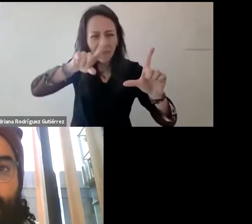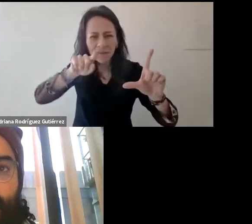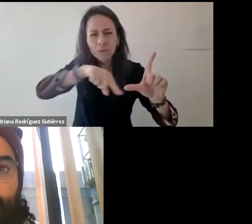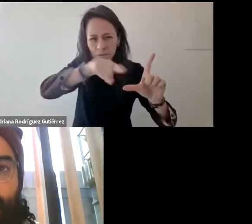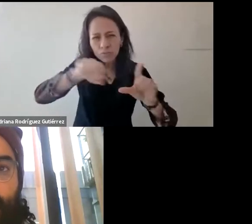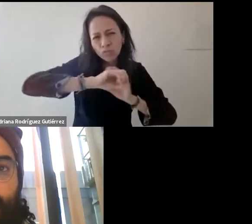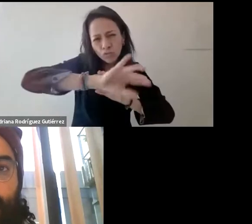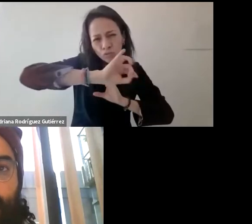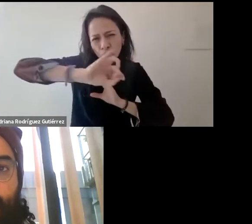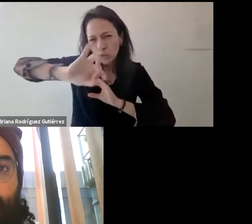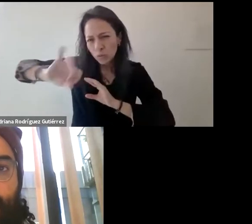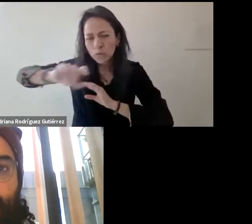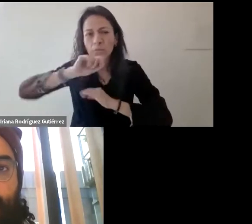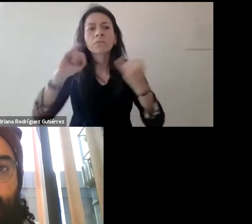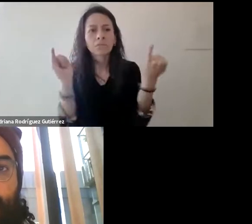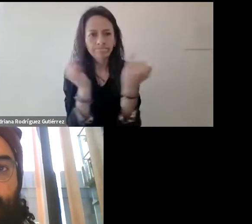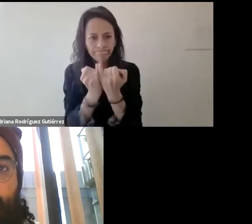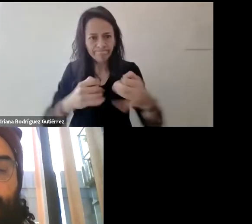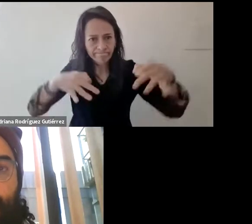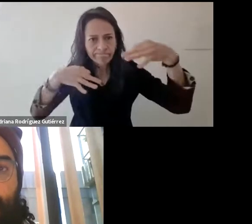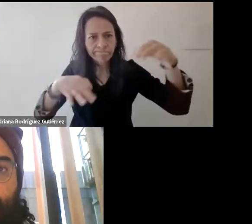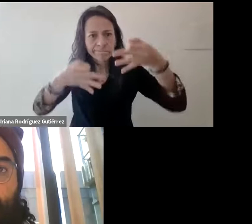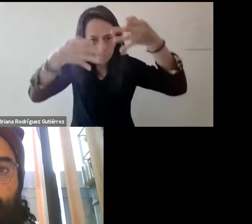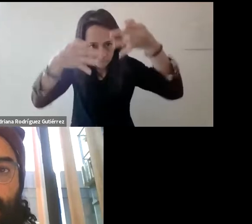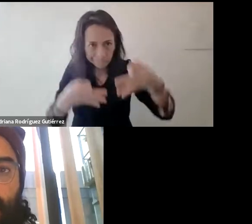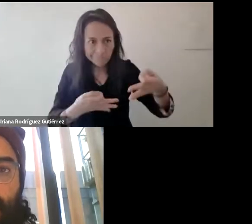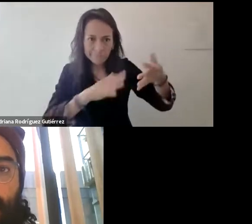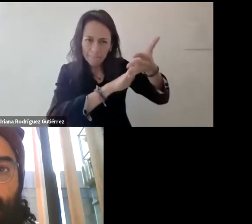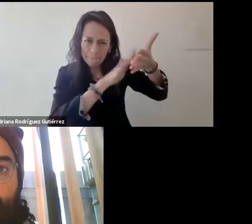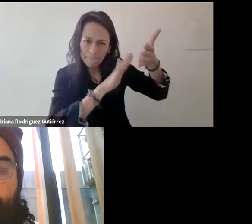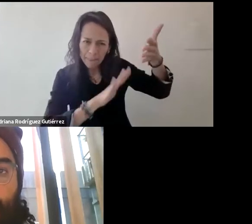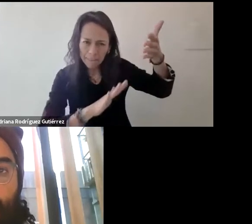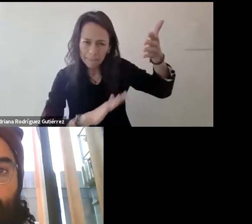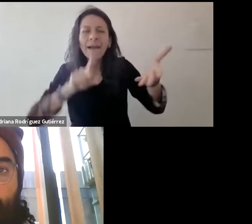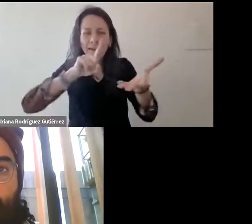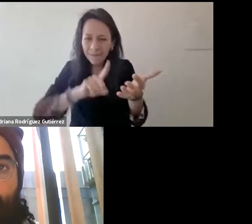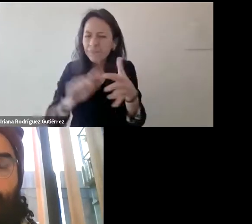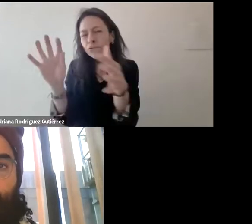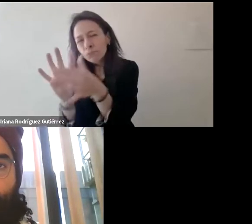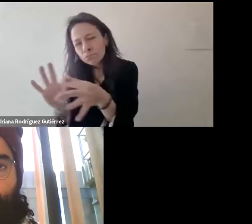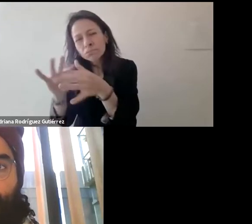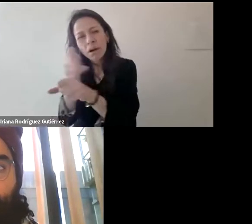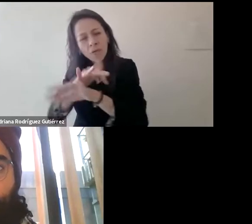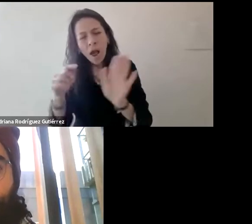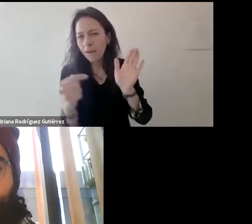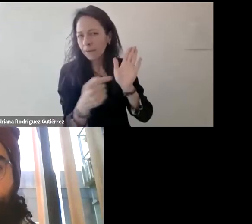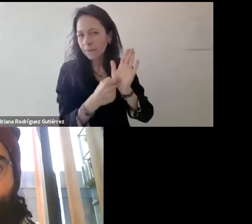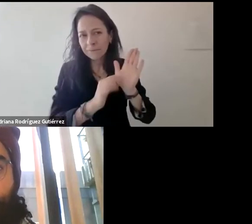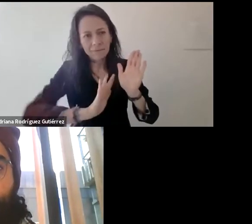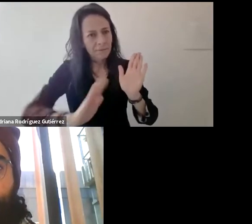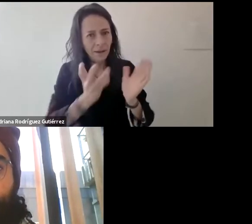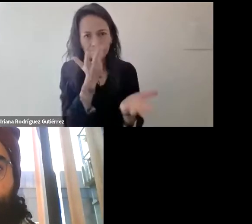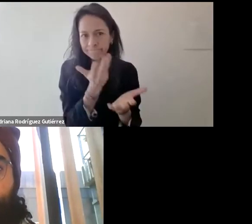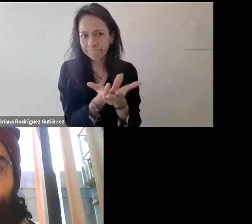compartir un documento que tiene toda esta información que vamos a ver y que podrán ver ustedes van